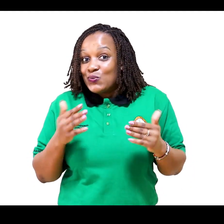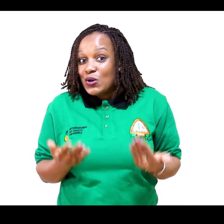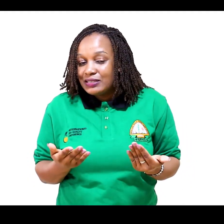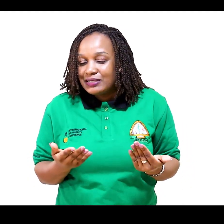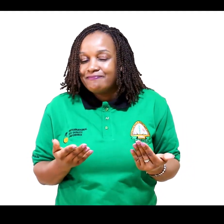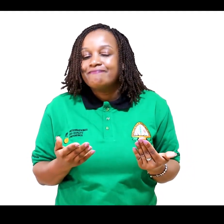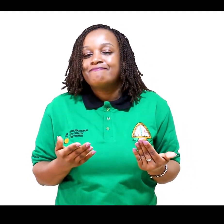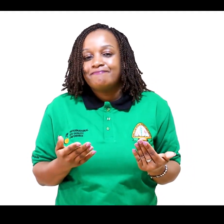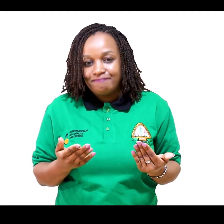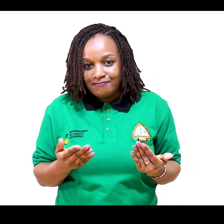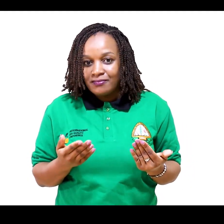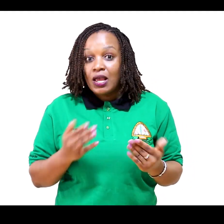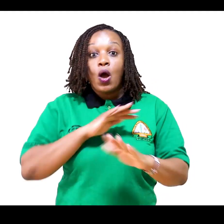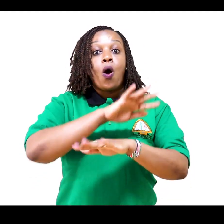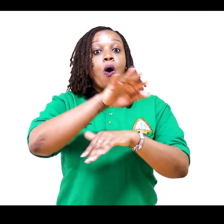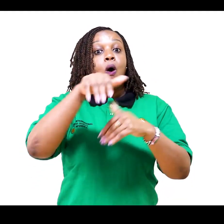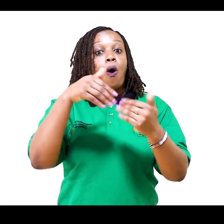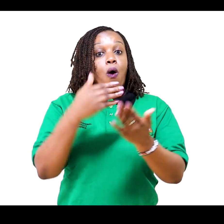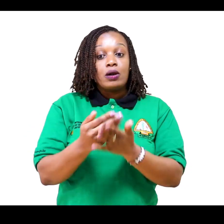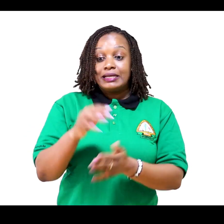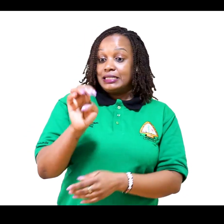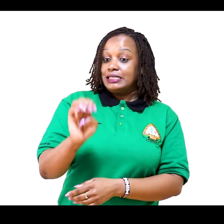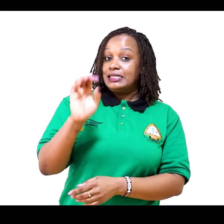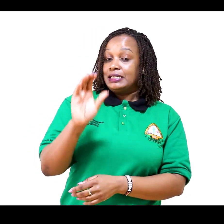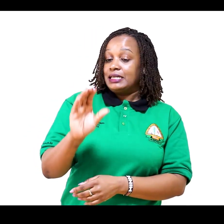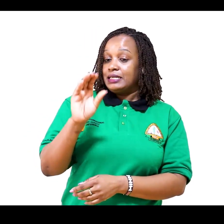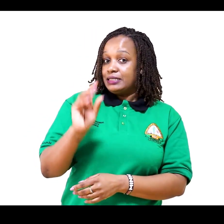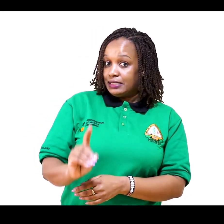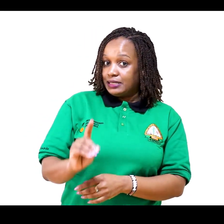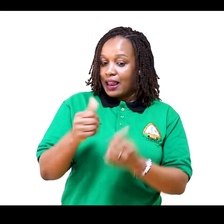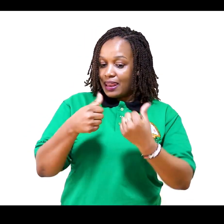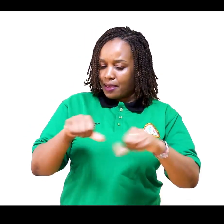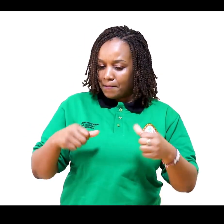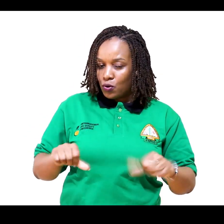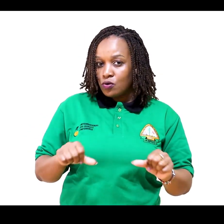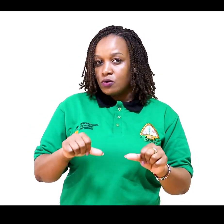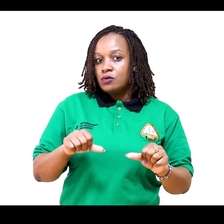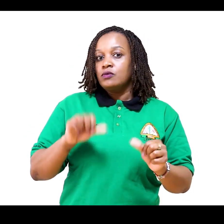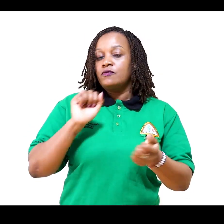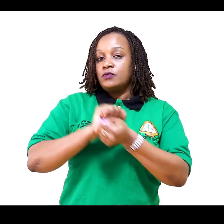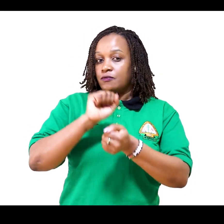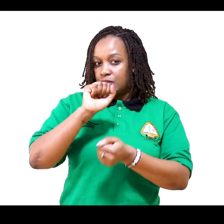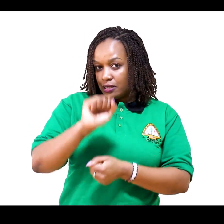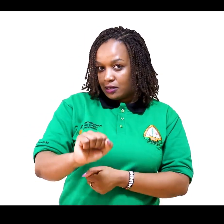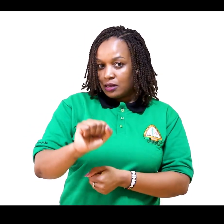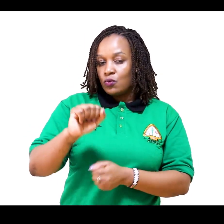kama ifuatavyo: lebo ya OECD ya shilingi 15 na kima cha chini